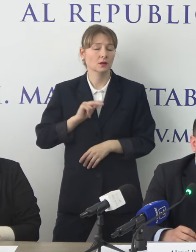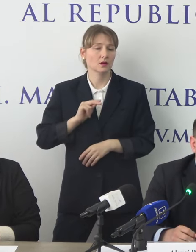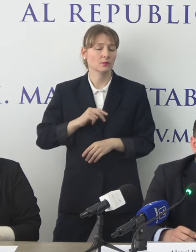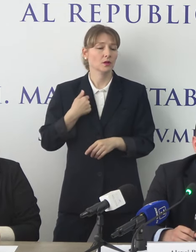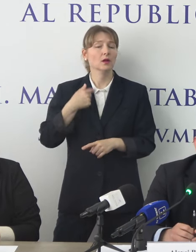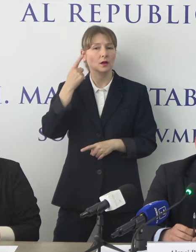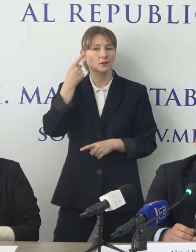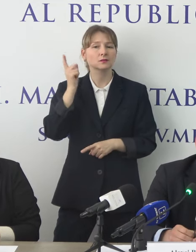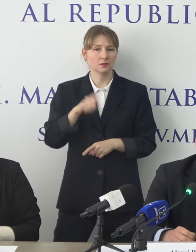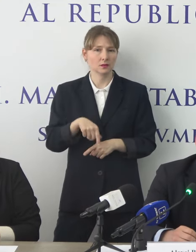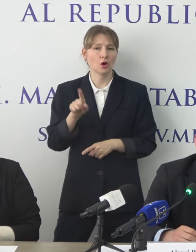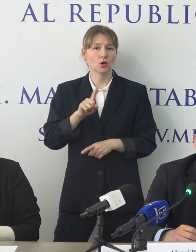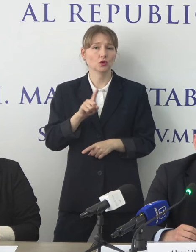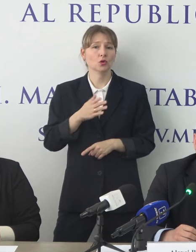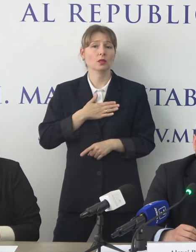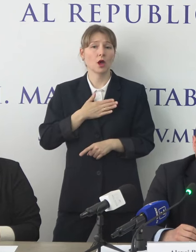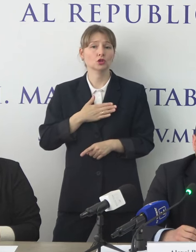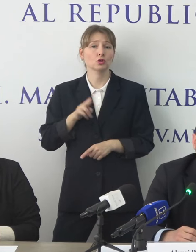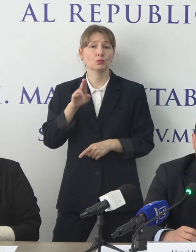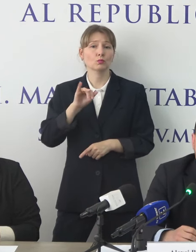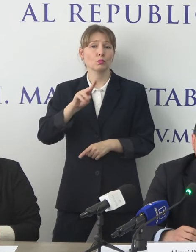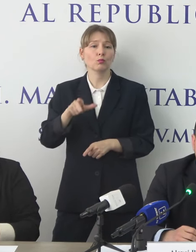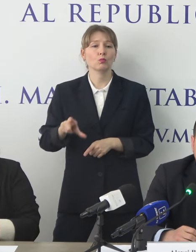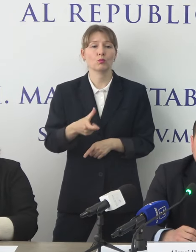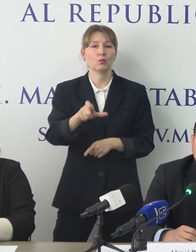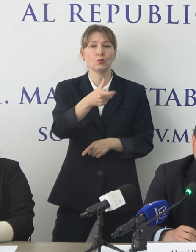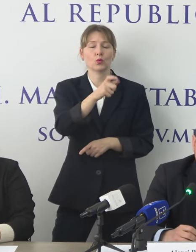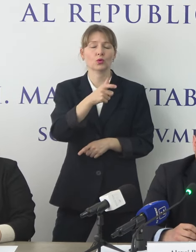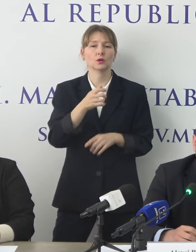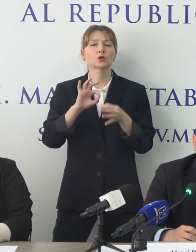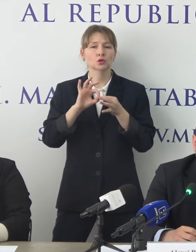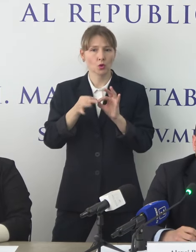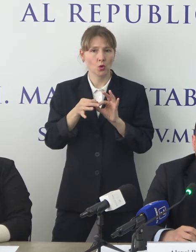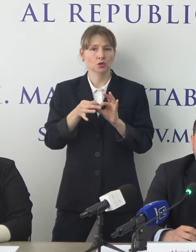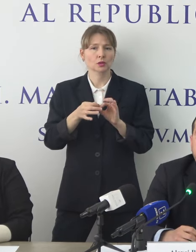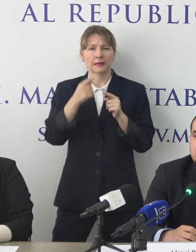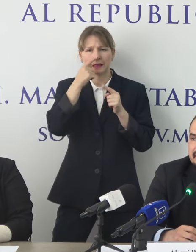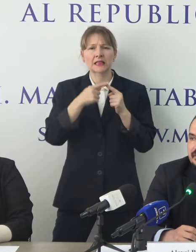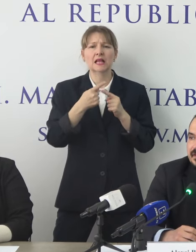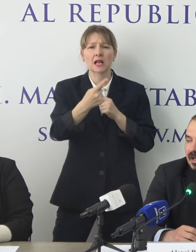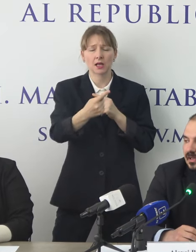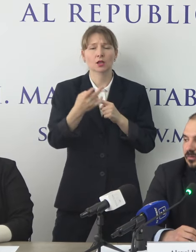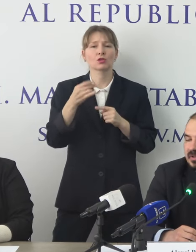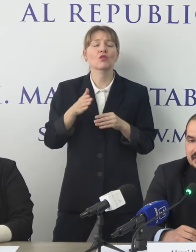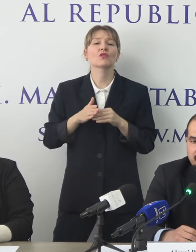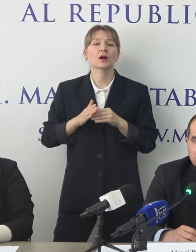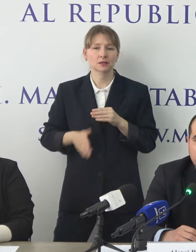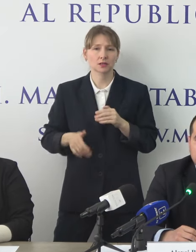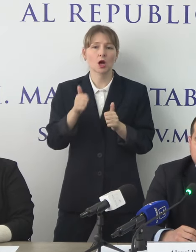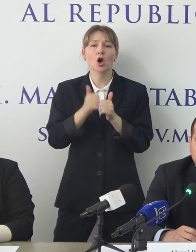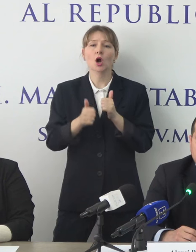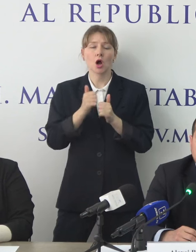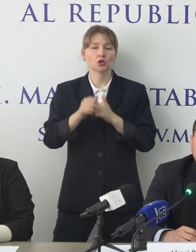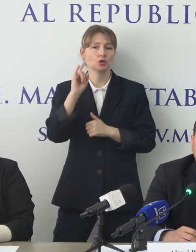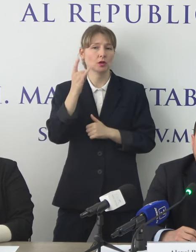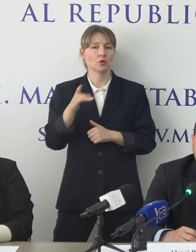dacă calea pe care mergem este una dificilă și lungă, în final, într-adevăr, fiecare copil din Republica